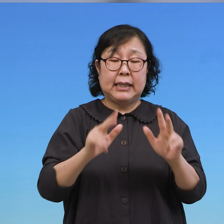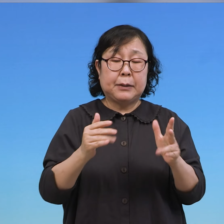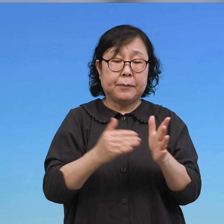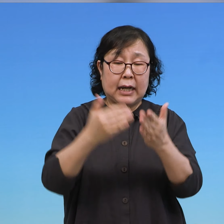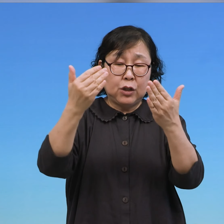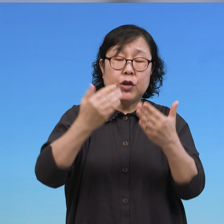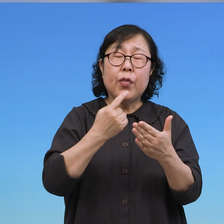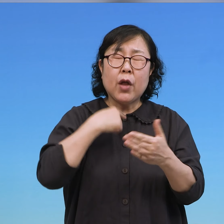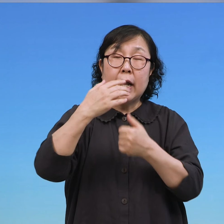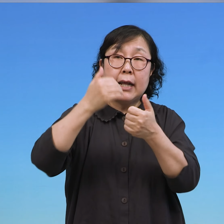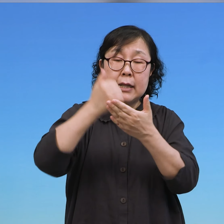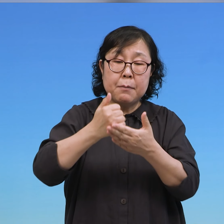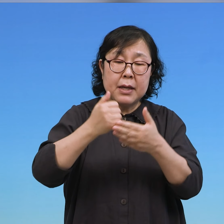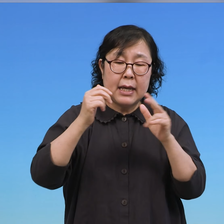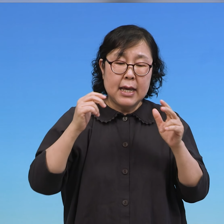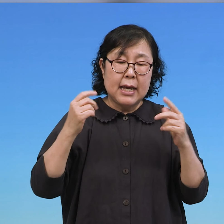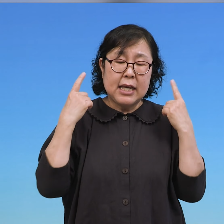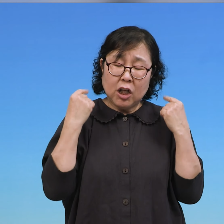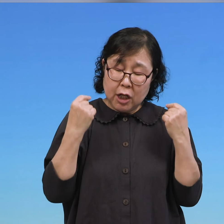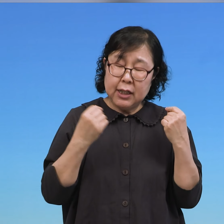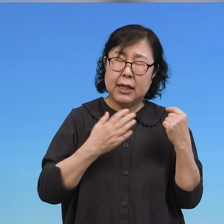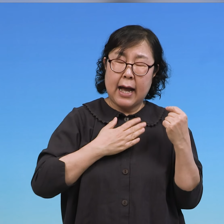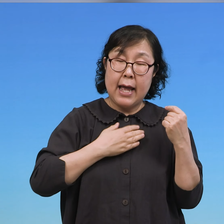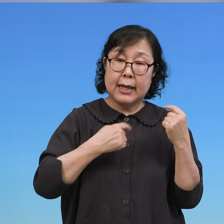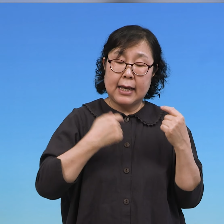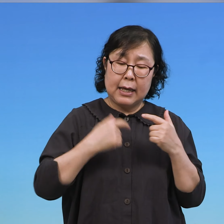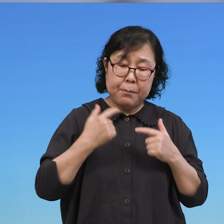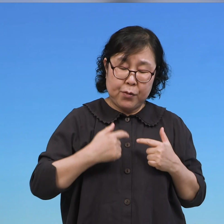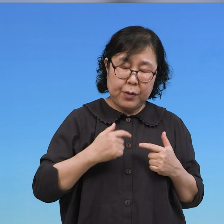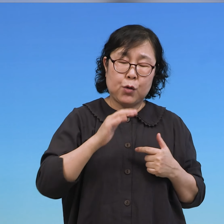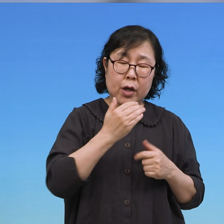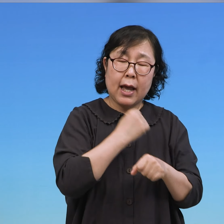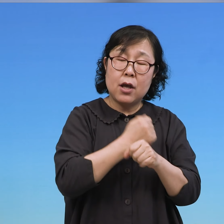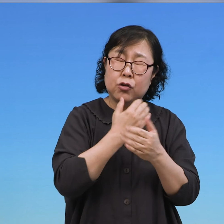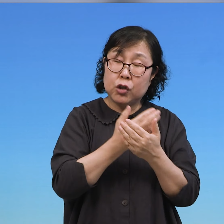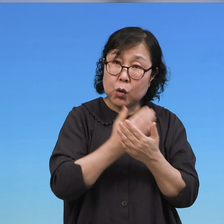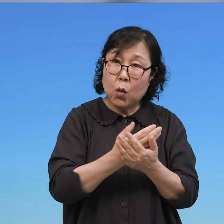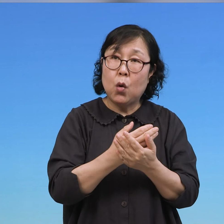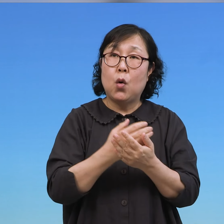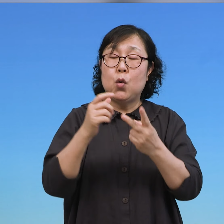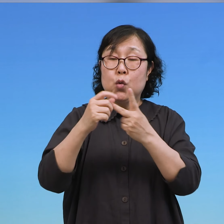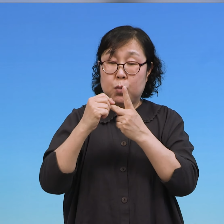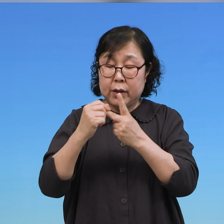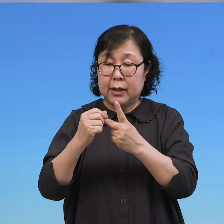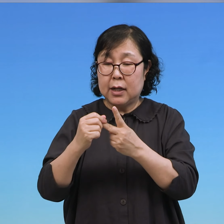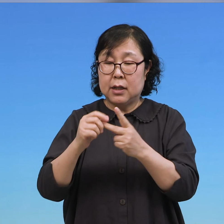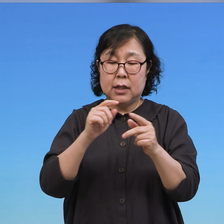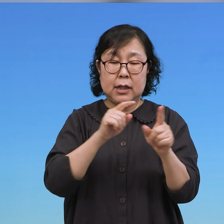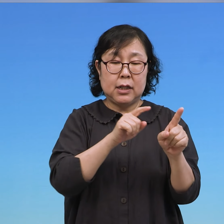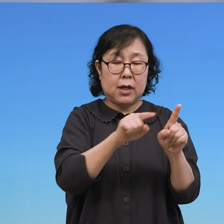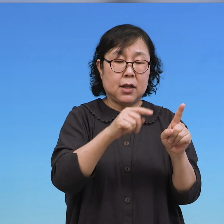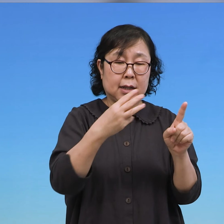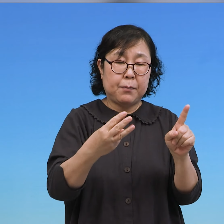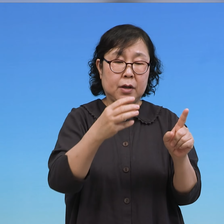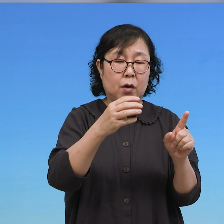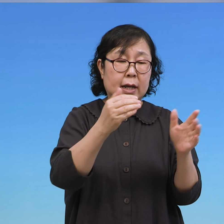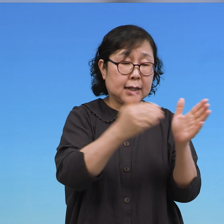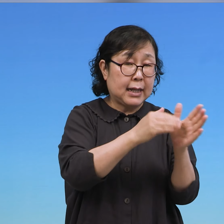주셨던 하나님 은혜가 여전히 내게 기쁨이 되게 하여 주시고, 그런가 하면 하나님 1절부터 3절에만 갇혀있는 것이